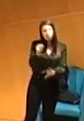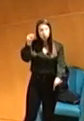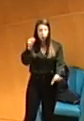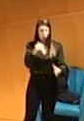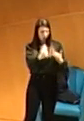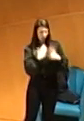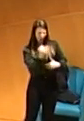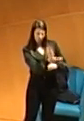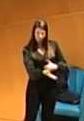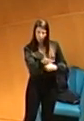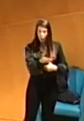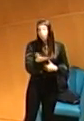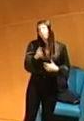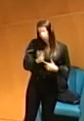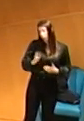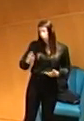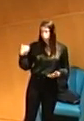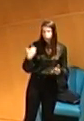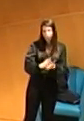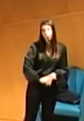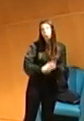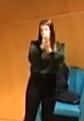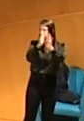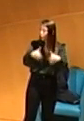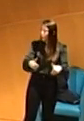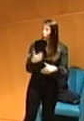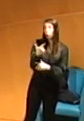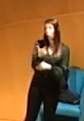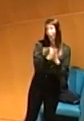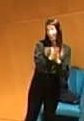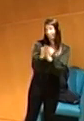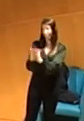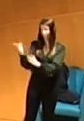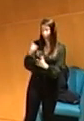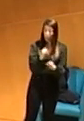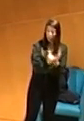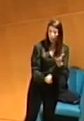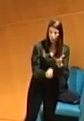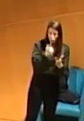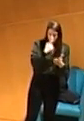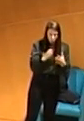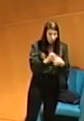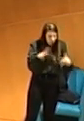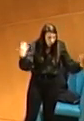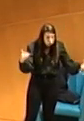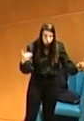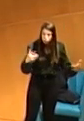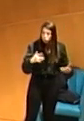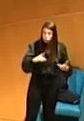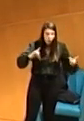évolué dans notre société. Entre l'écriture de vos deux livres, beaucoup de choses ont changé.